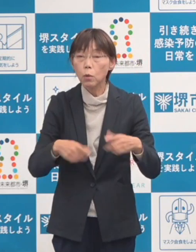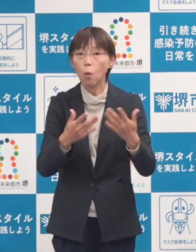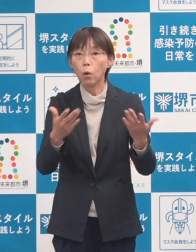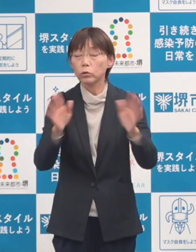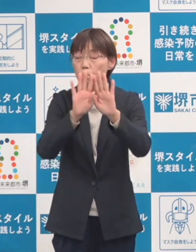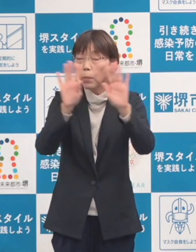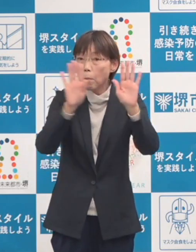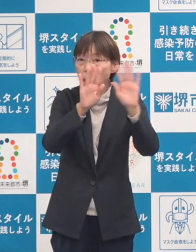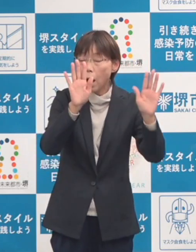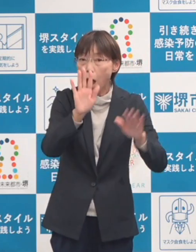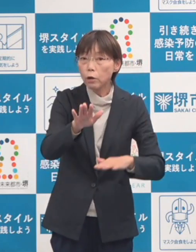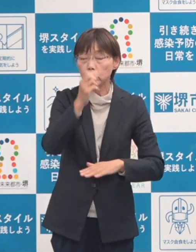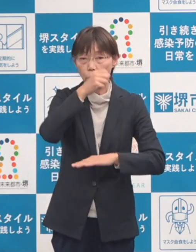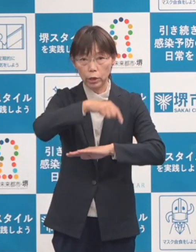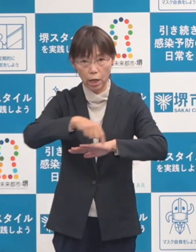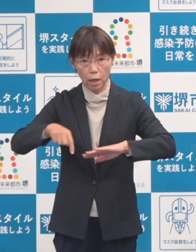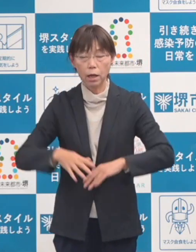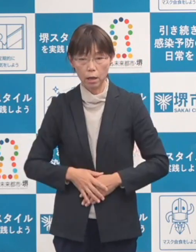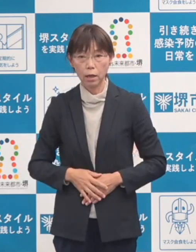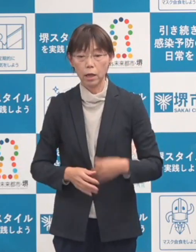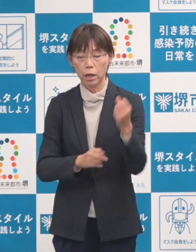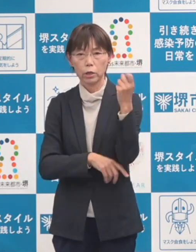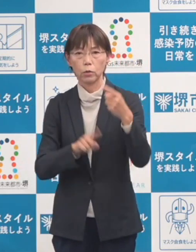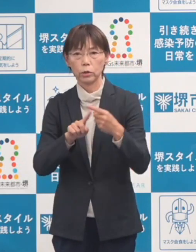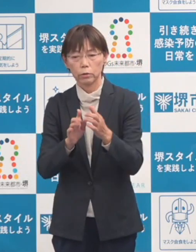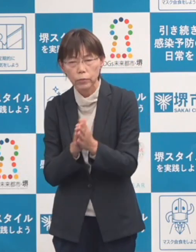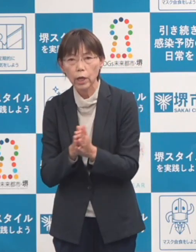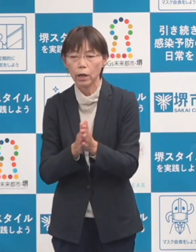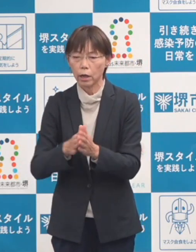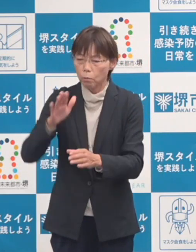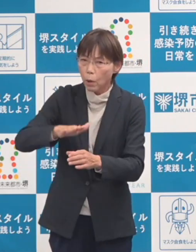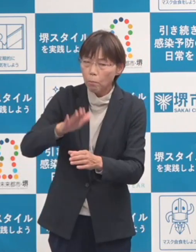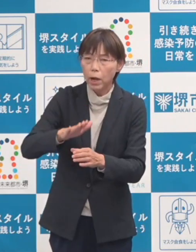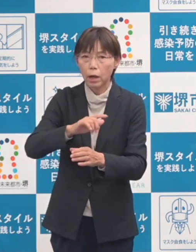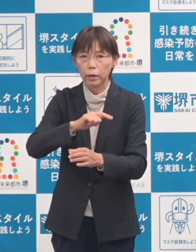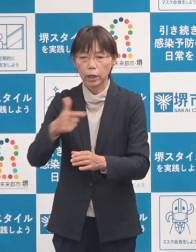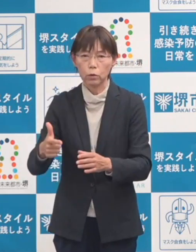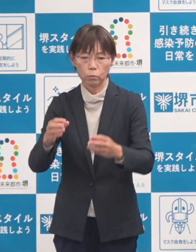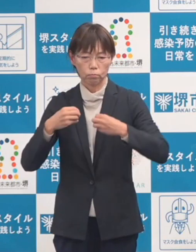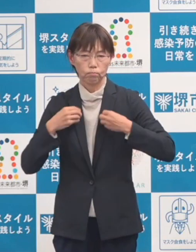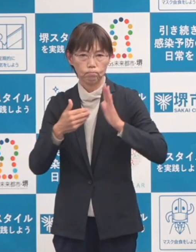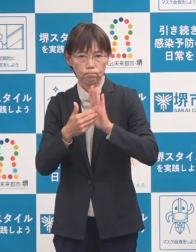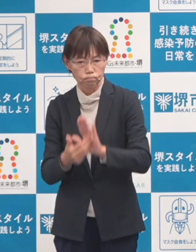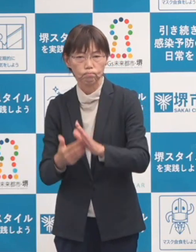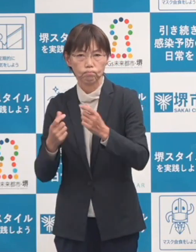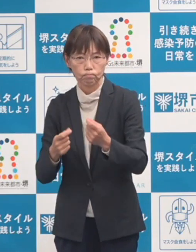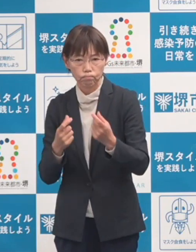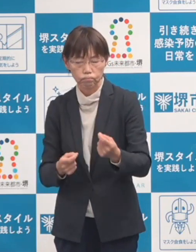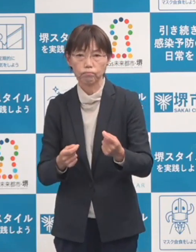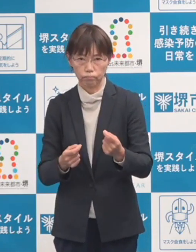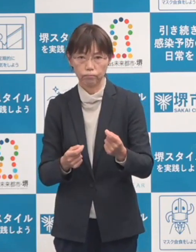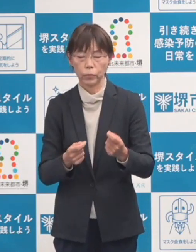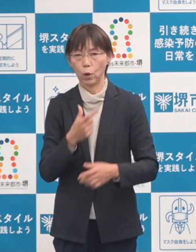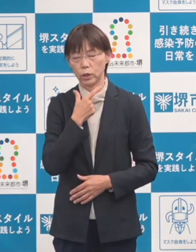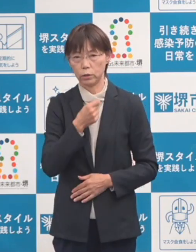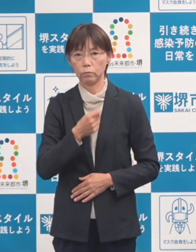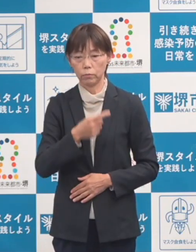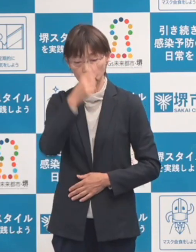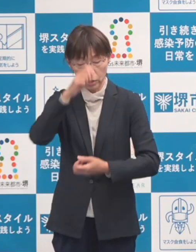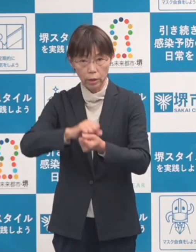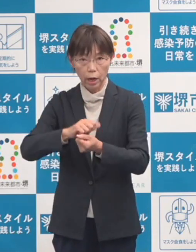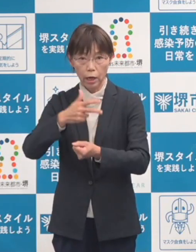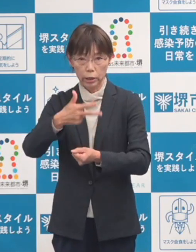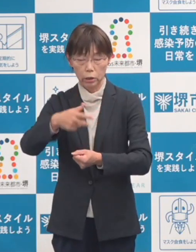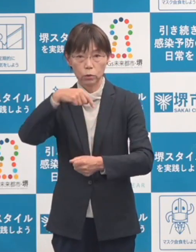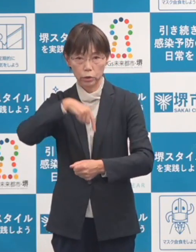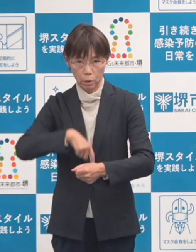基本的な感染対策を気をつけていただいて、安全に過ごしていただきたいと思います。堺市としても感染状況注視